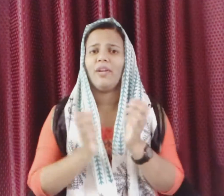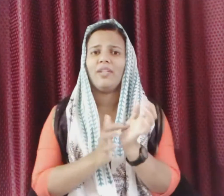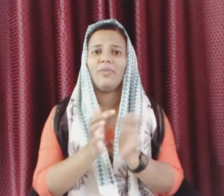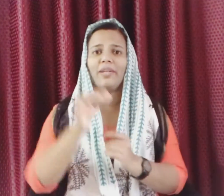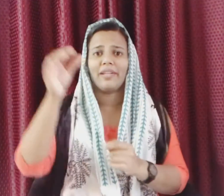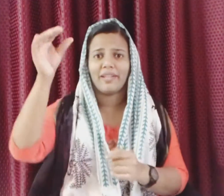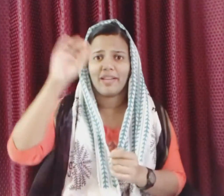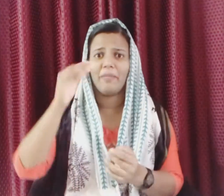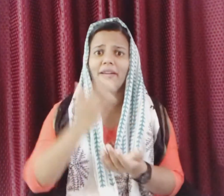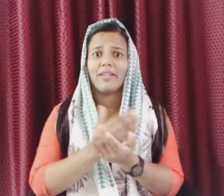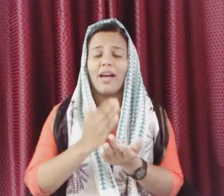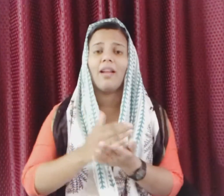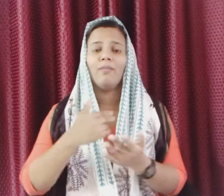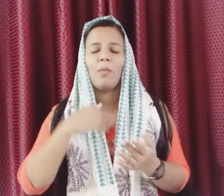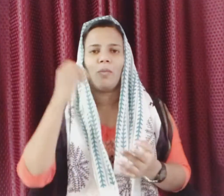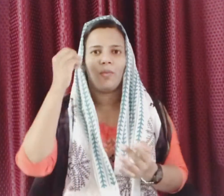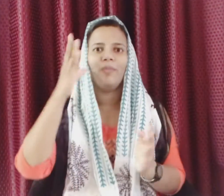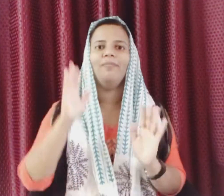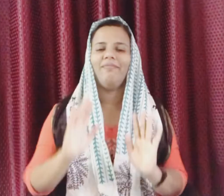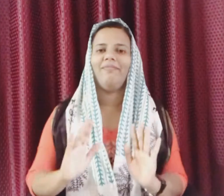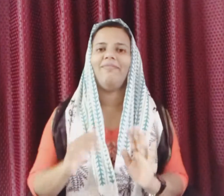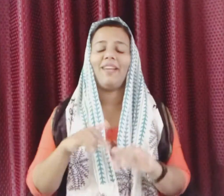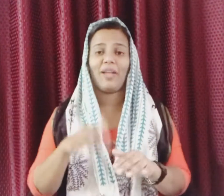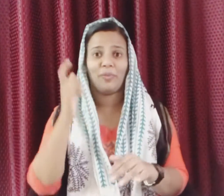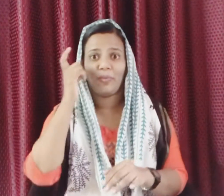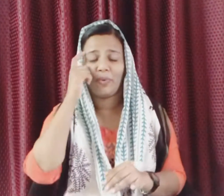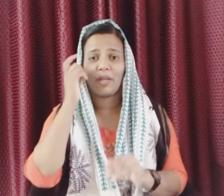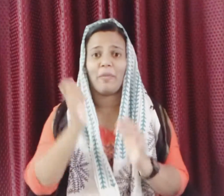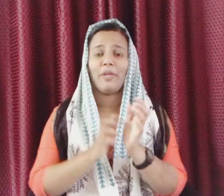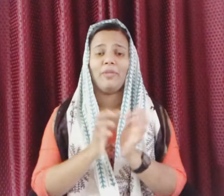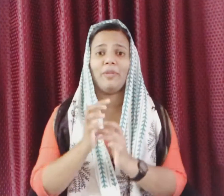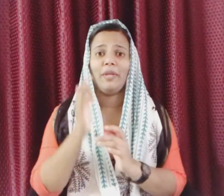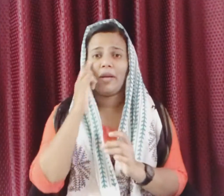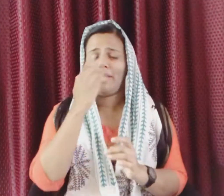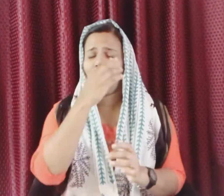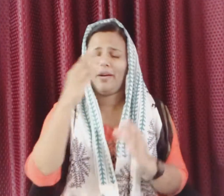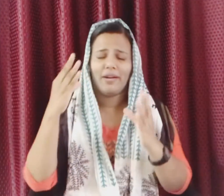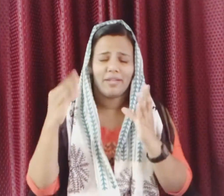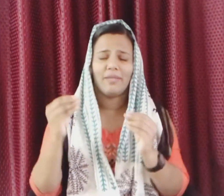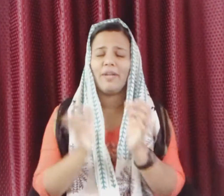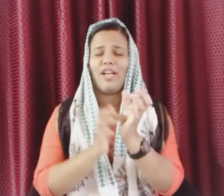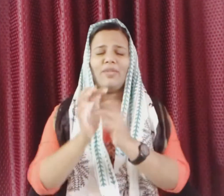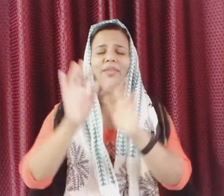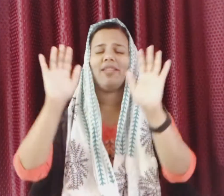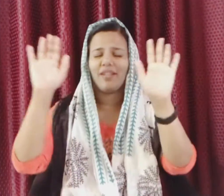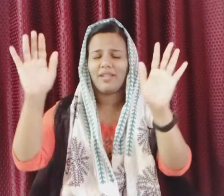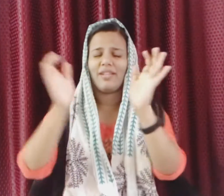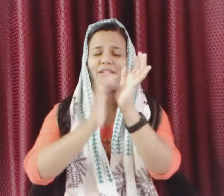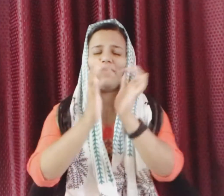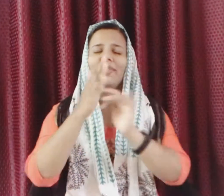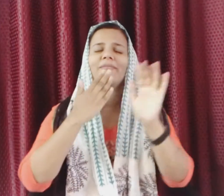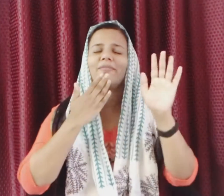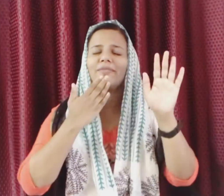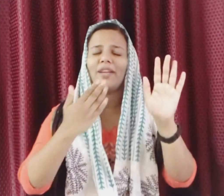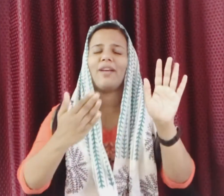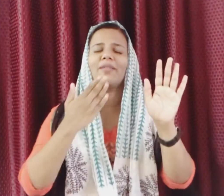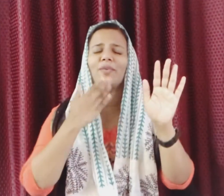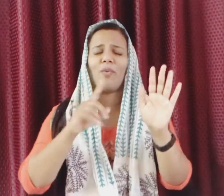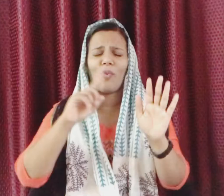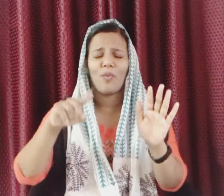കർത്താവിൻ്റെ കൃപയാണ് ഇന്ന് പ്രഭാതം നമ്മൾ ഉണർന്നിരിക്കുന്നത്. അത് ഓർക്കുമ്പോൾ നമ്മുടെ കണ്ണുകളെ അടച്ചു പിടിച്ചുകൊണ്ട്, കരങ്ങളെ ഉയർത്തിക്കൊണ്ട് കർത്താവിനോട് നന്ദി പറഞ്ഞു.